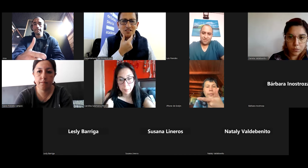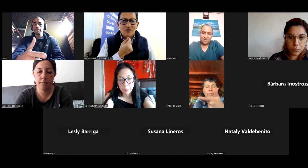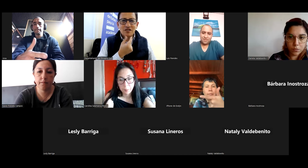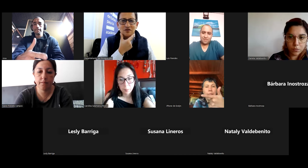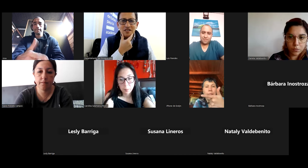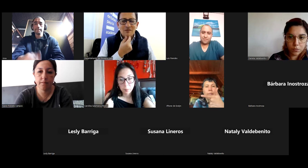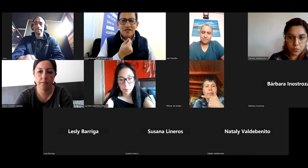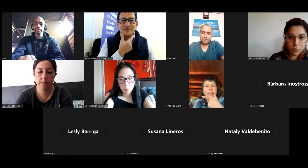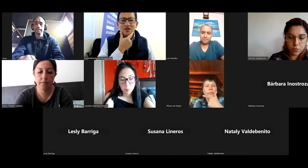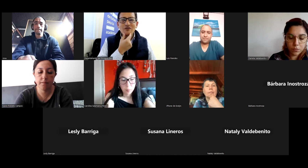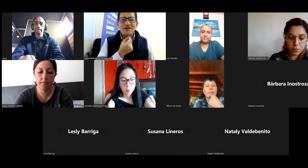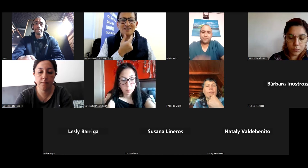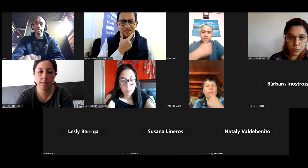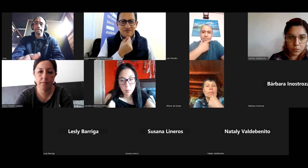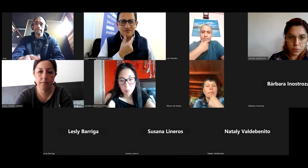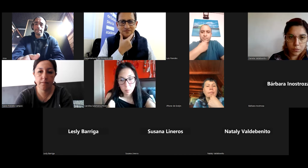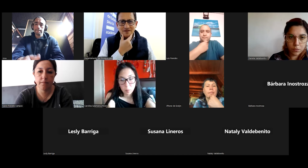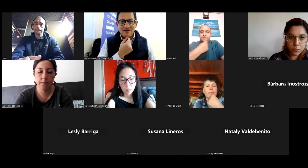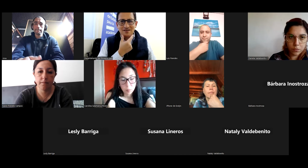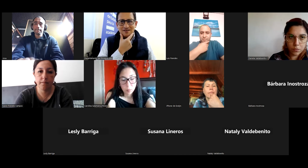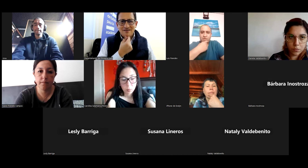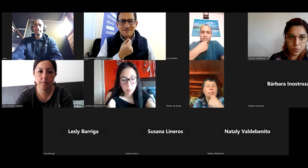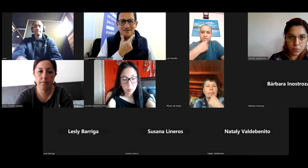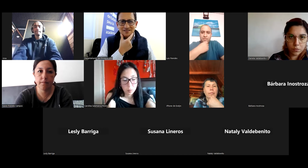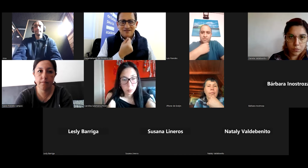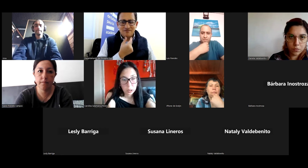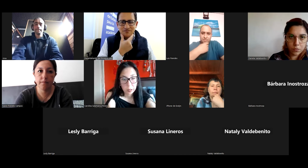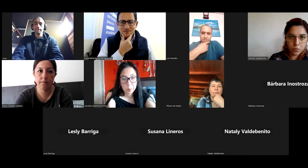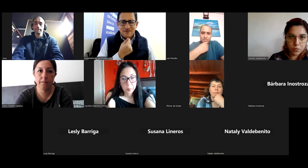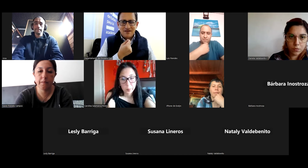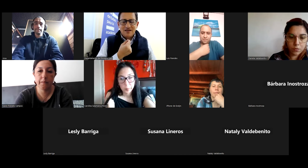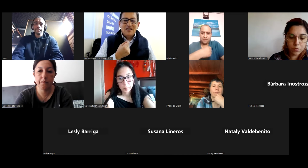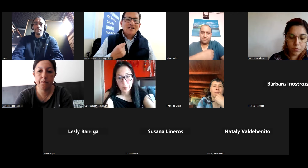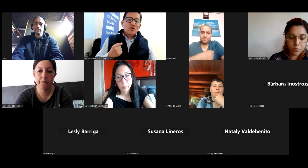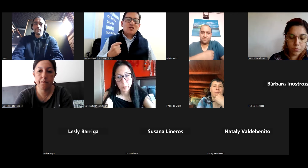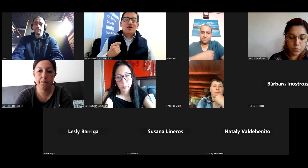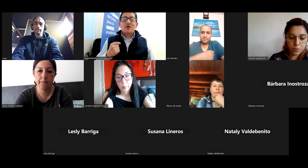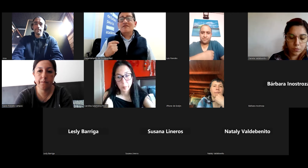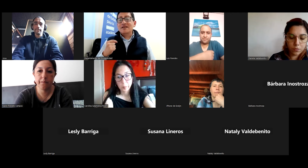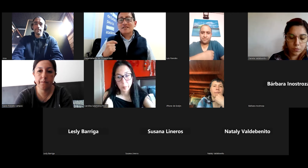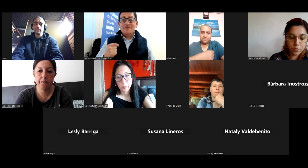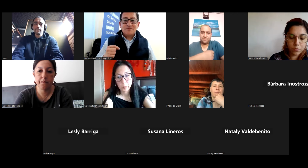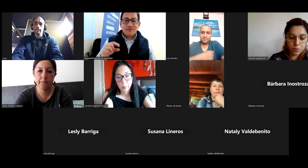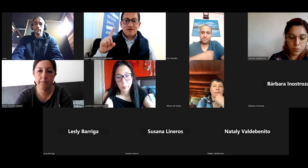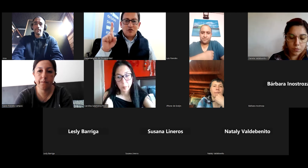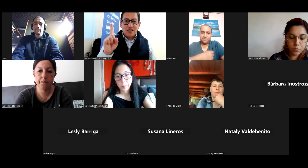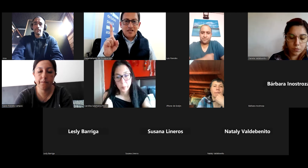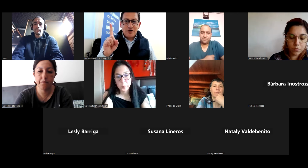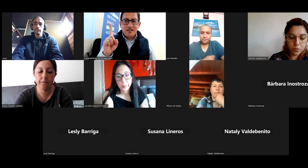puntita de los dedos ahí en la pera. Esto es fácil. Fácil. Y cuando algo es difícil, con el dedo